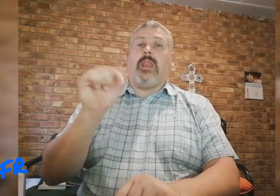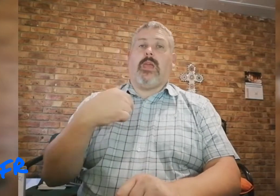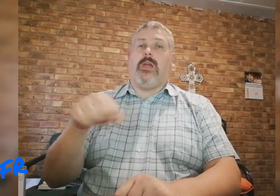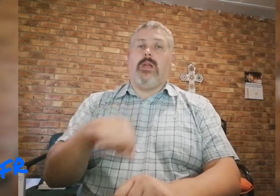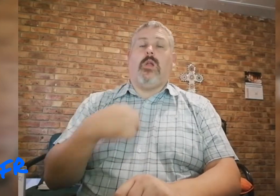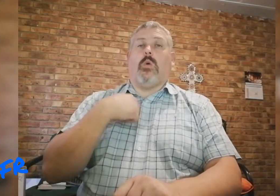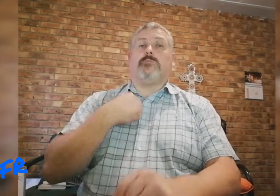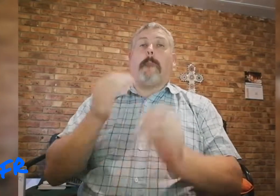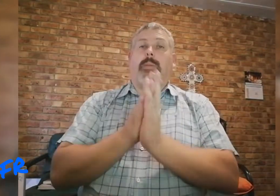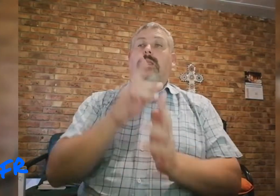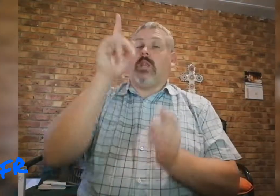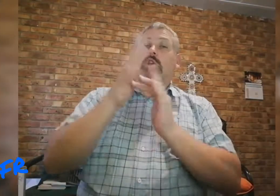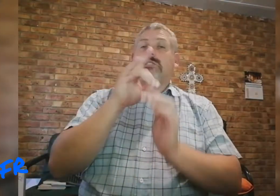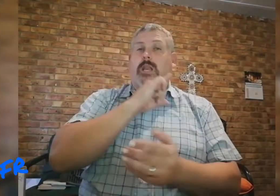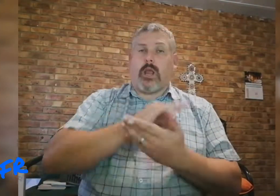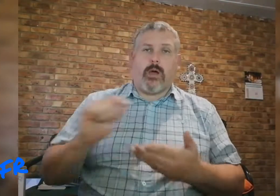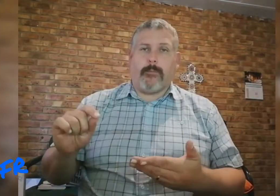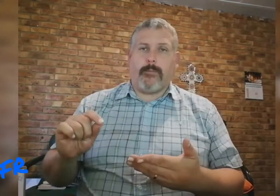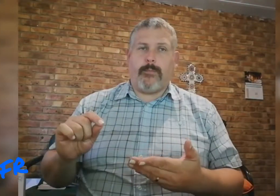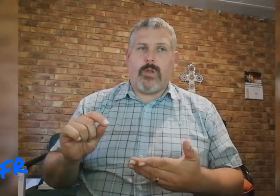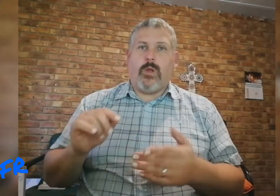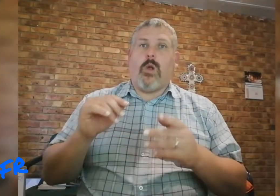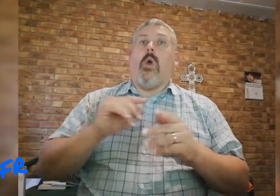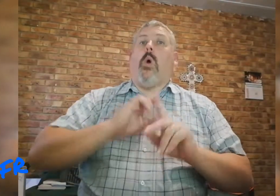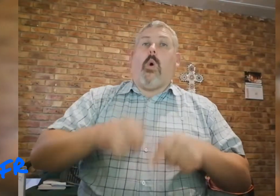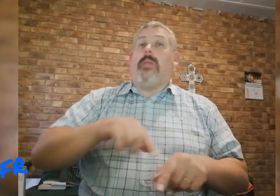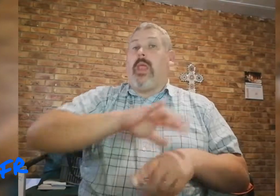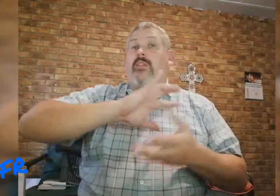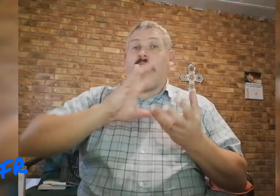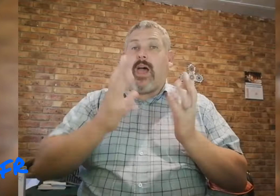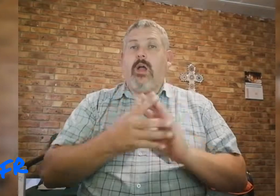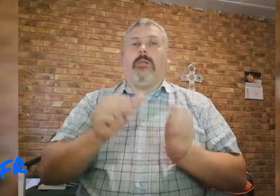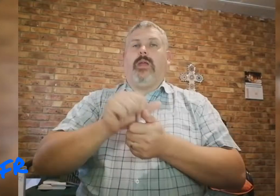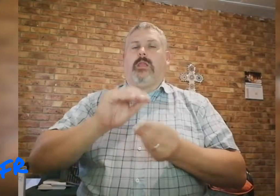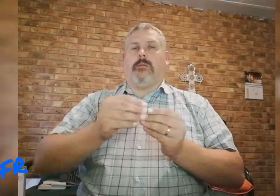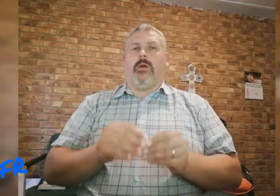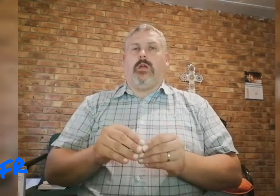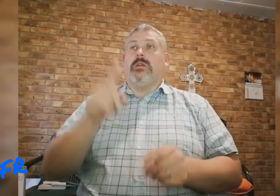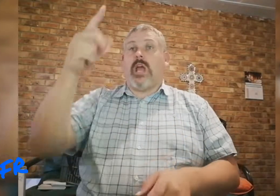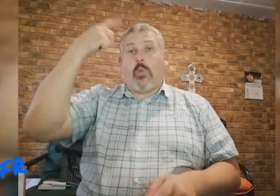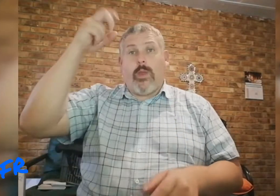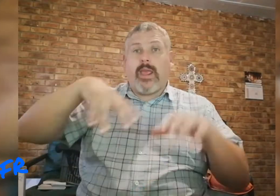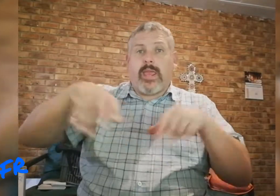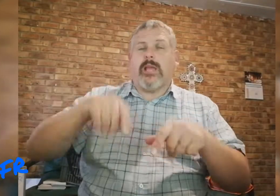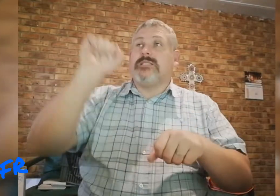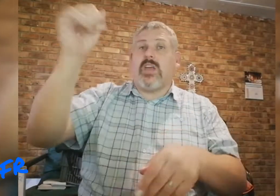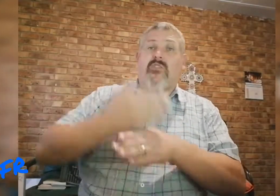Nee, want my bid in Jesus' naam, om die wereld beter te maak. Sy koninkrijk, sy